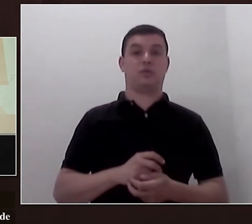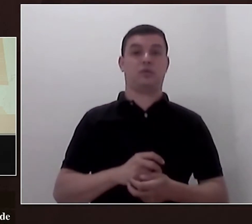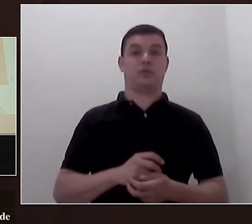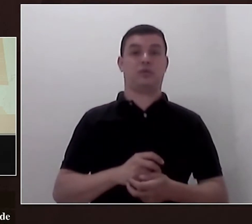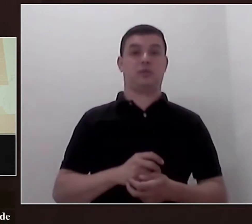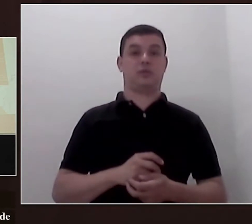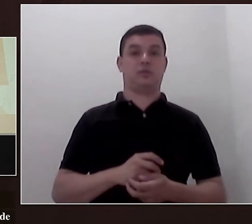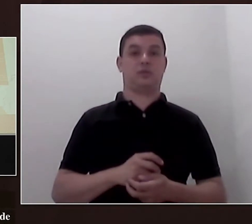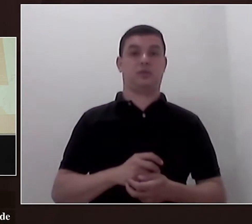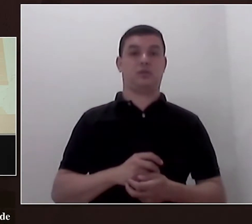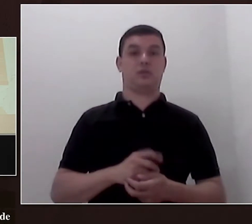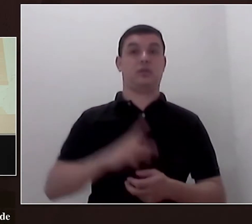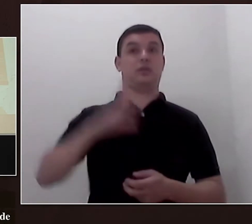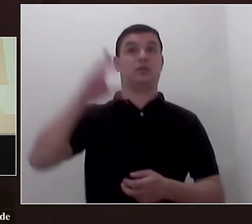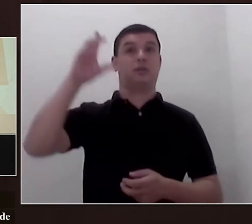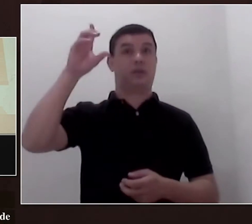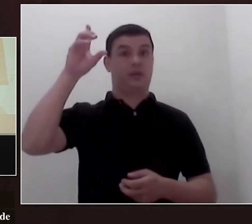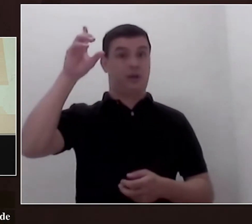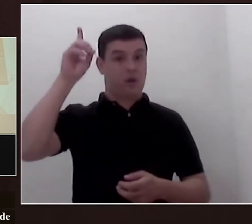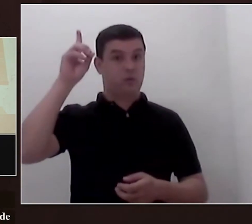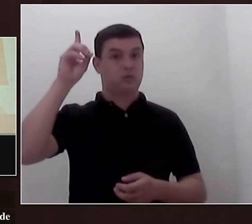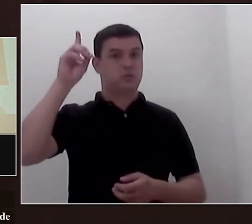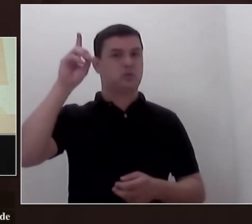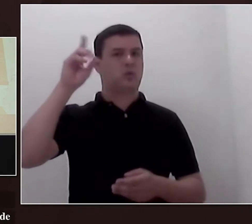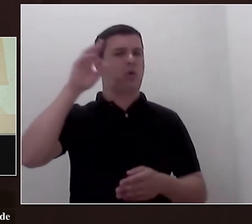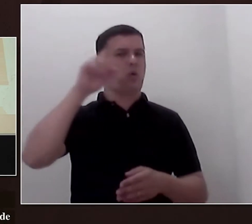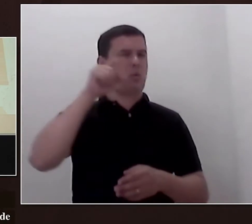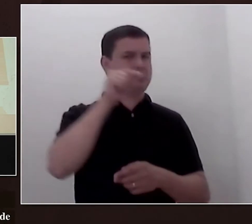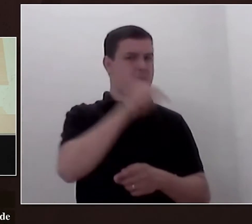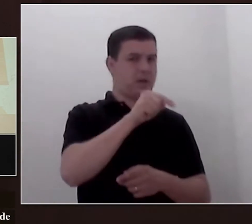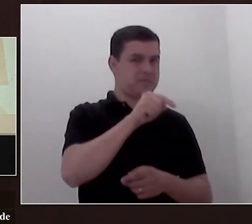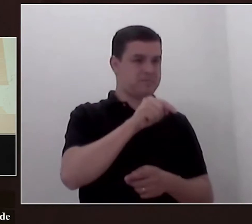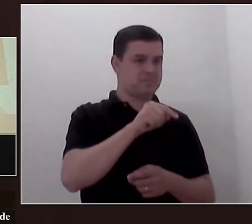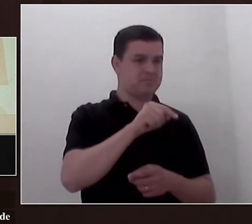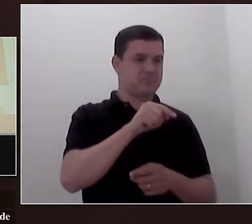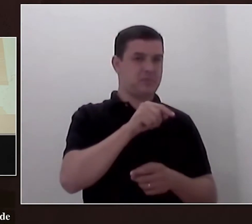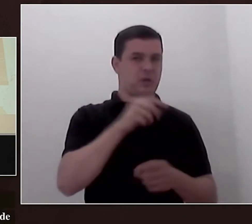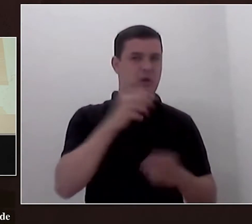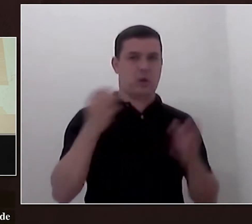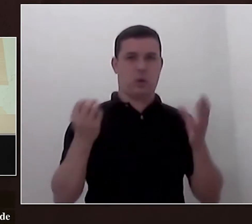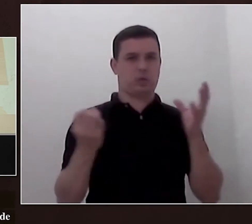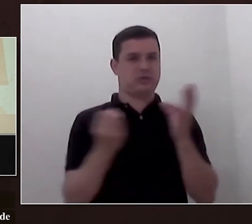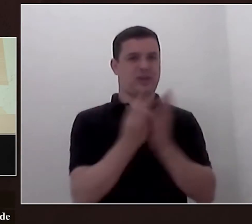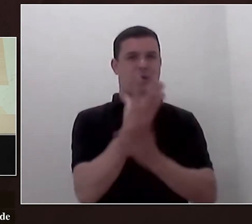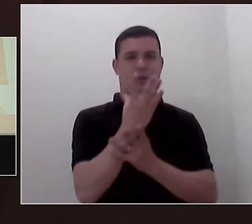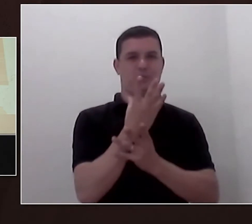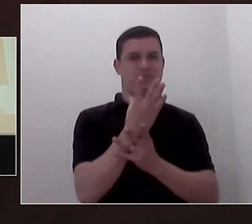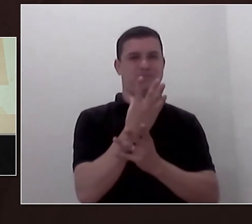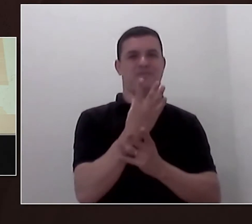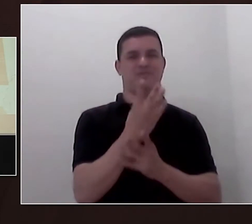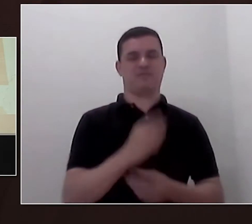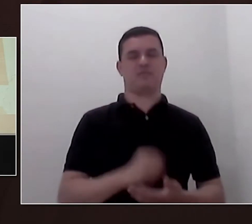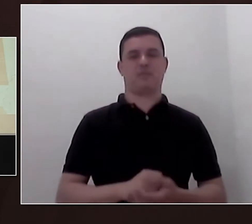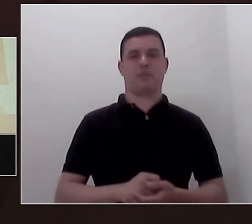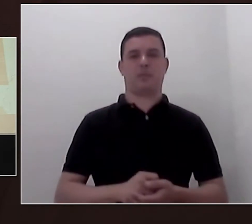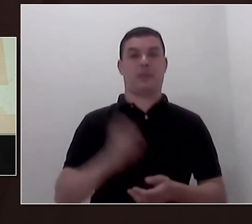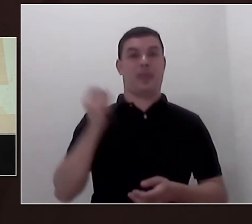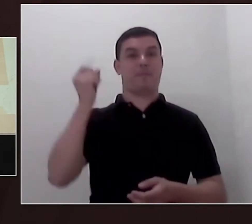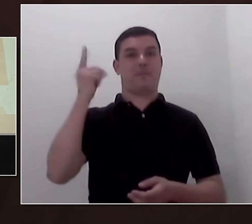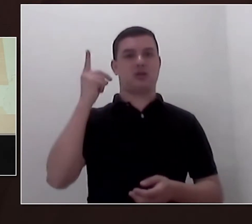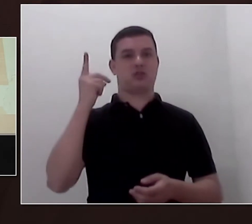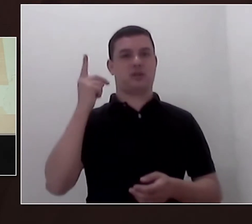Isso é o dedo de Deus, tá? Então, daí para frente, nunca mais conseguiu fazer alguma coisa. E vocês se lembram no livro de